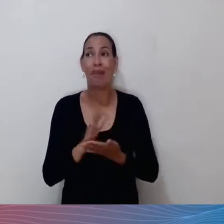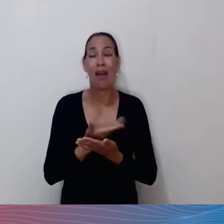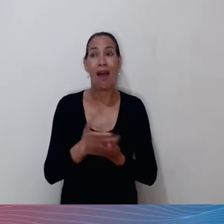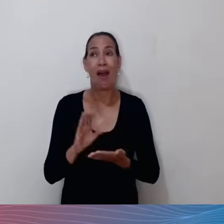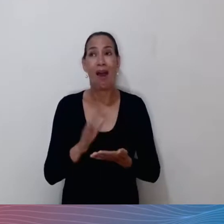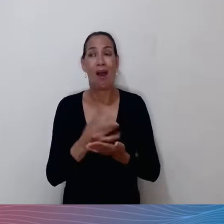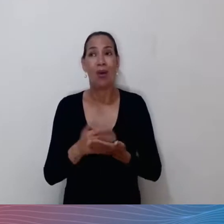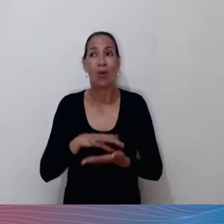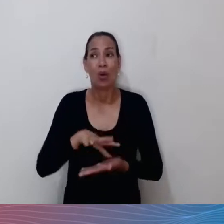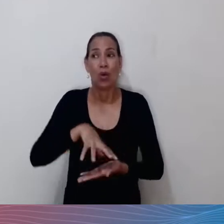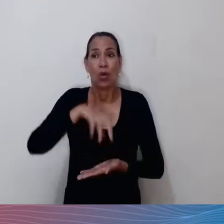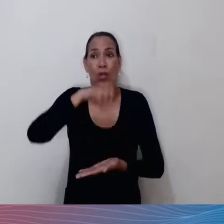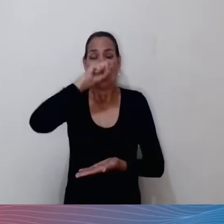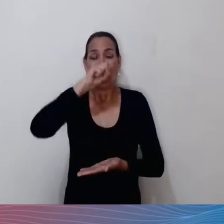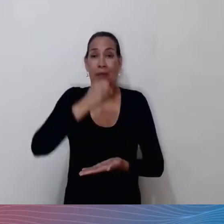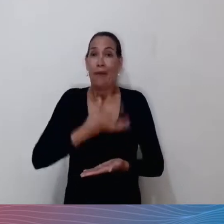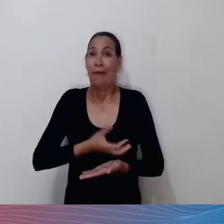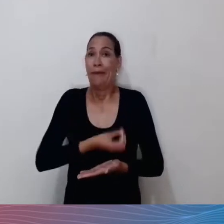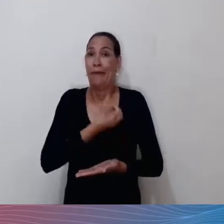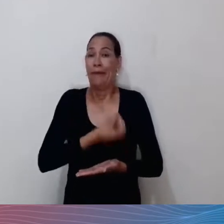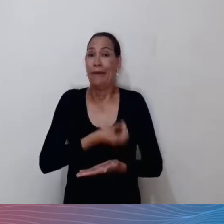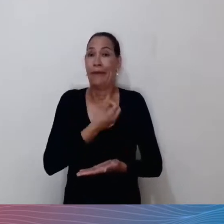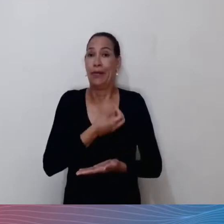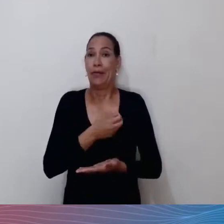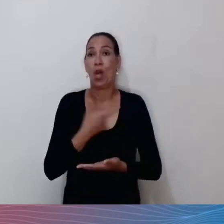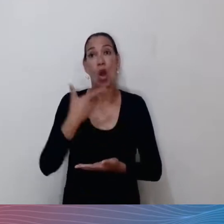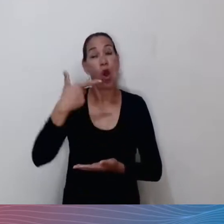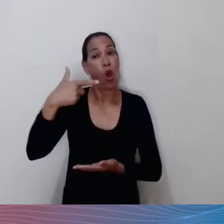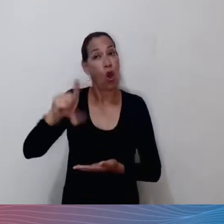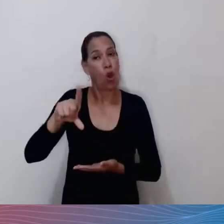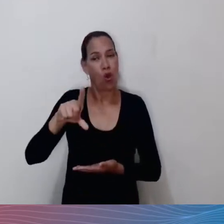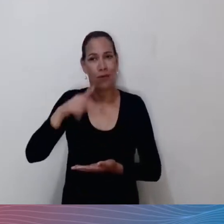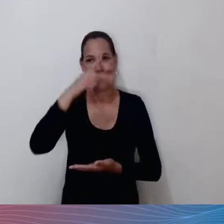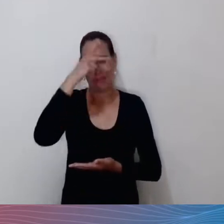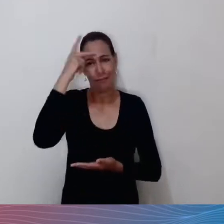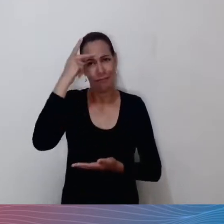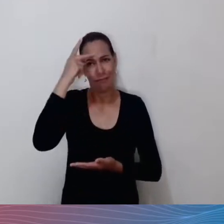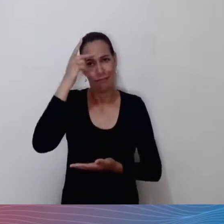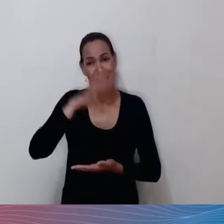mas outros terão cheiro de morte para morte.